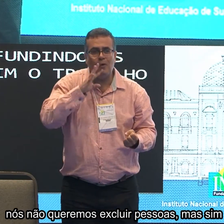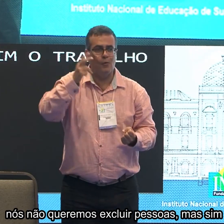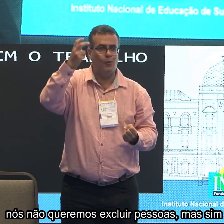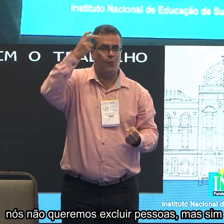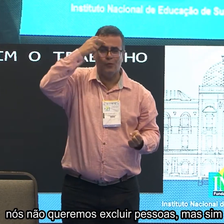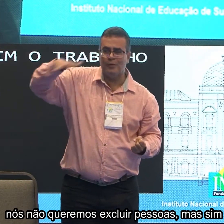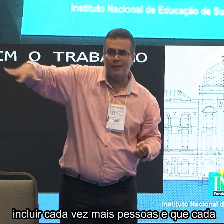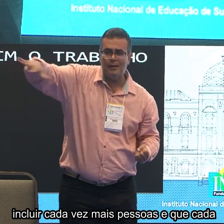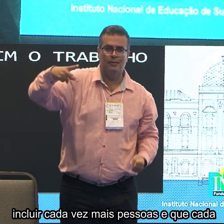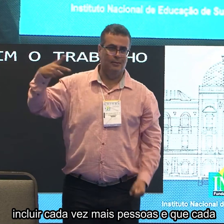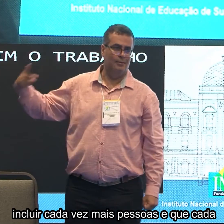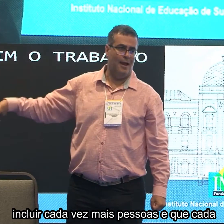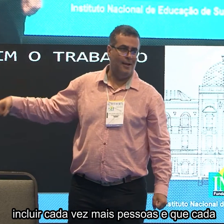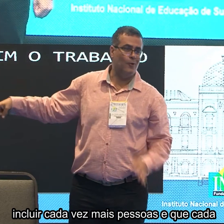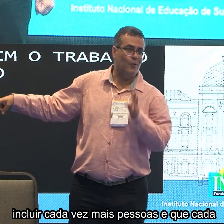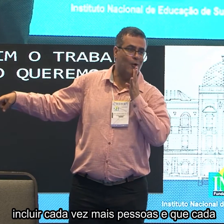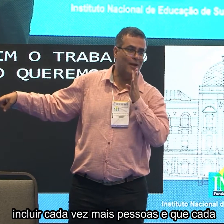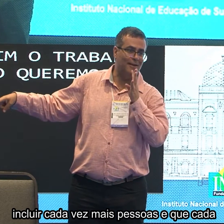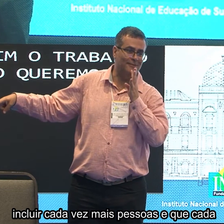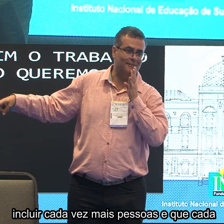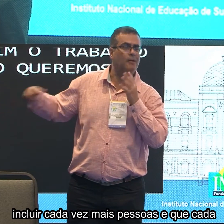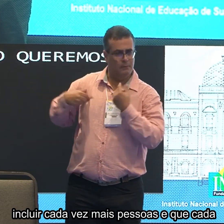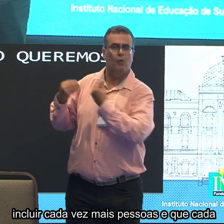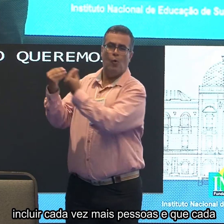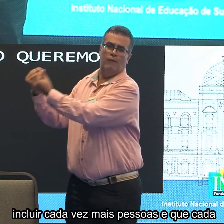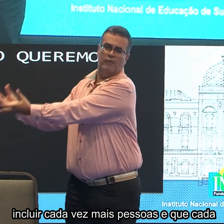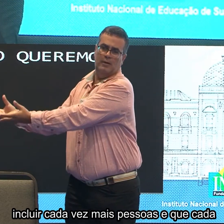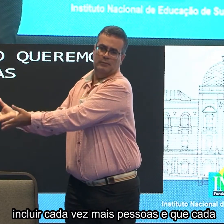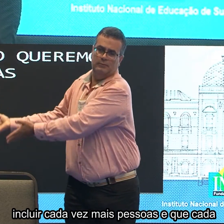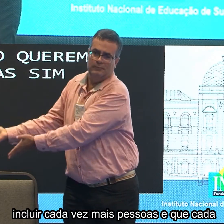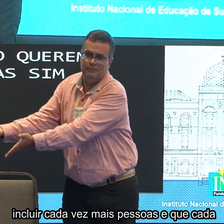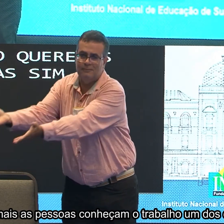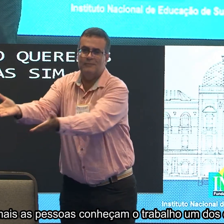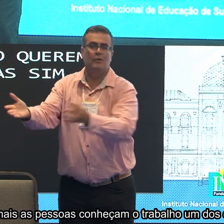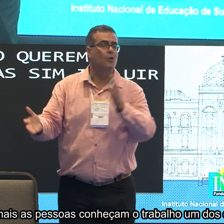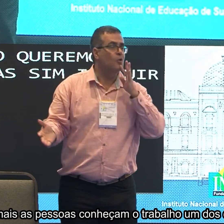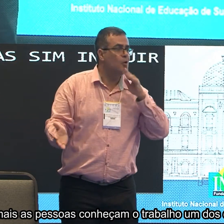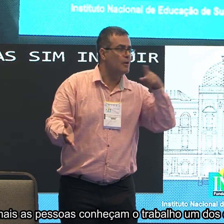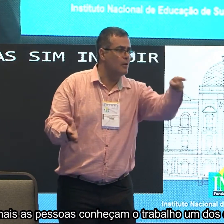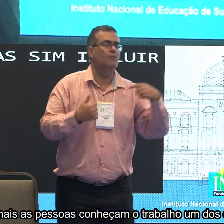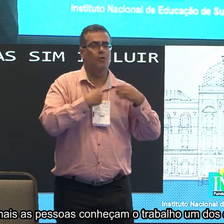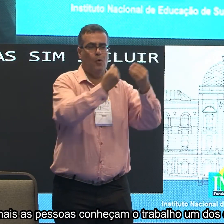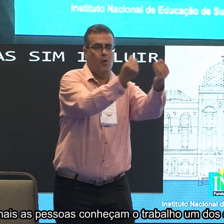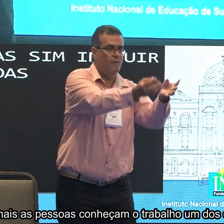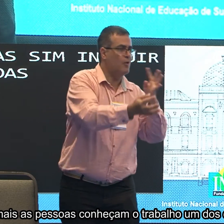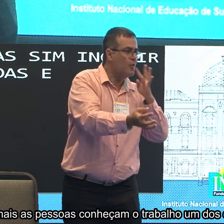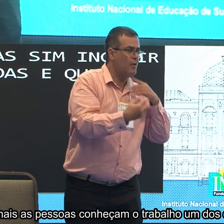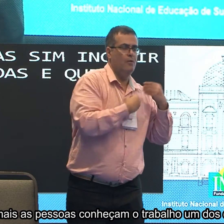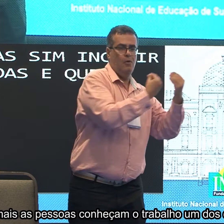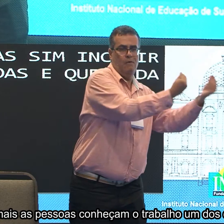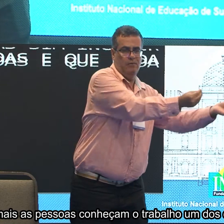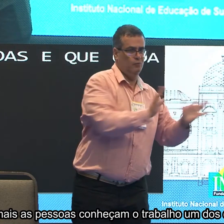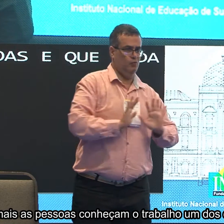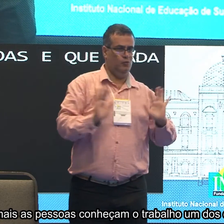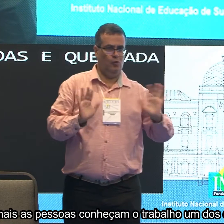mas sim incluir cada vez mais pessoas e que cada vez mais as pessoas conheçam o trabalho um dos outros e tenham